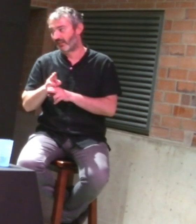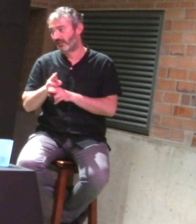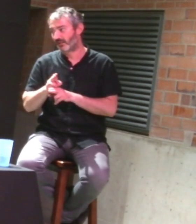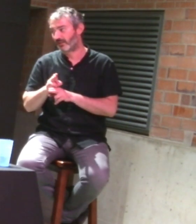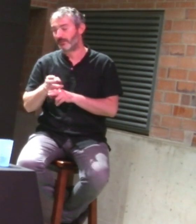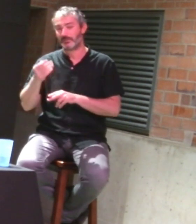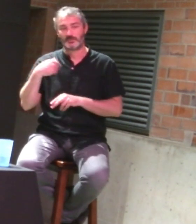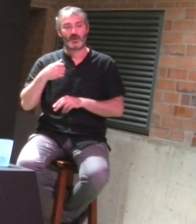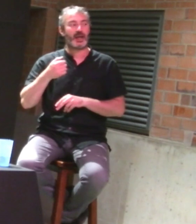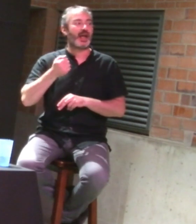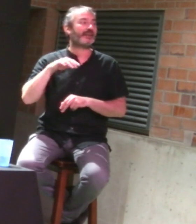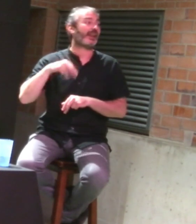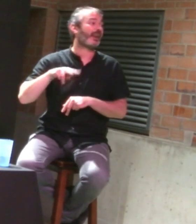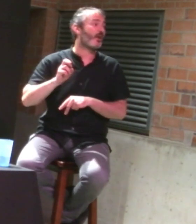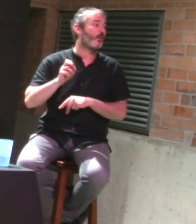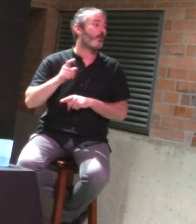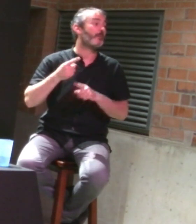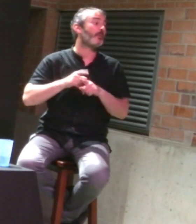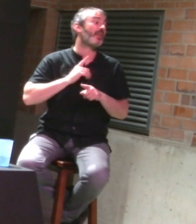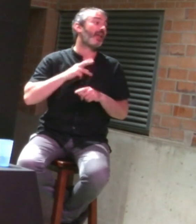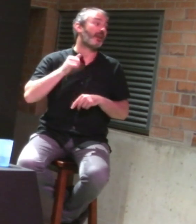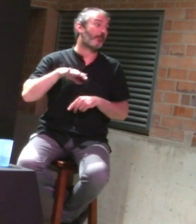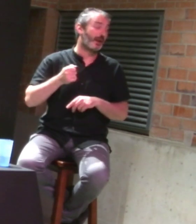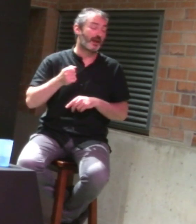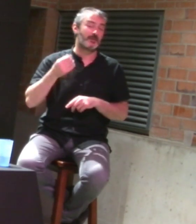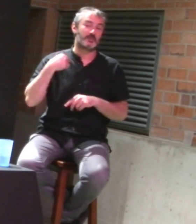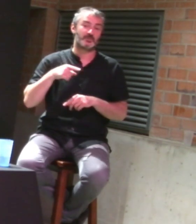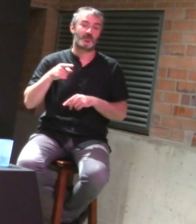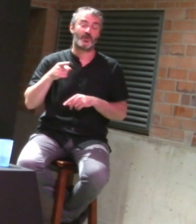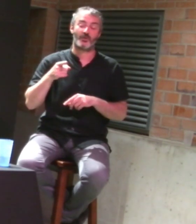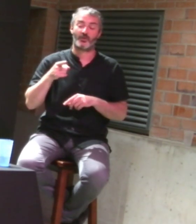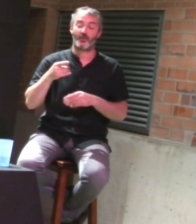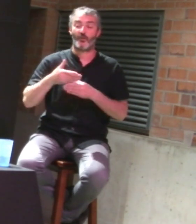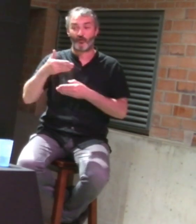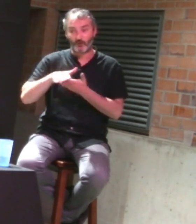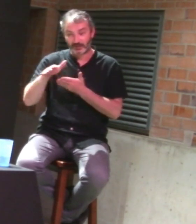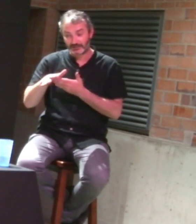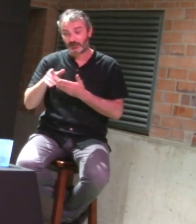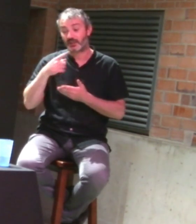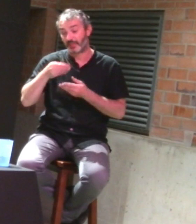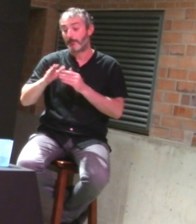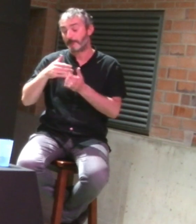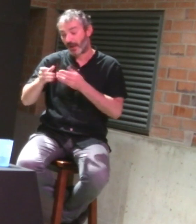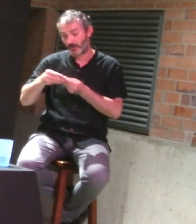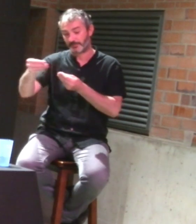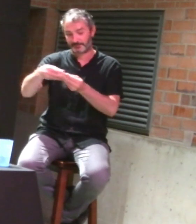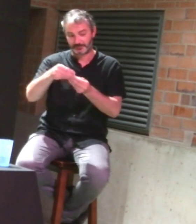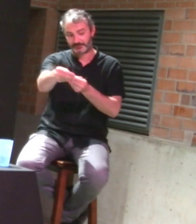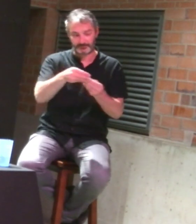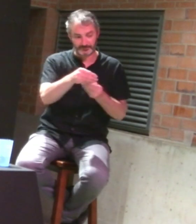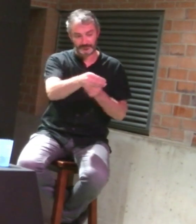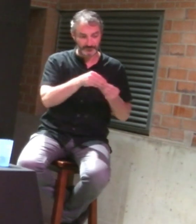els ateneus que apareixen ja durant els anys de Primo de Rivera, amb tots aquests folletos, els reparteixen de mà en mà, els publica doncs,